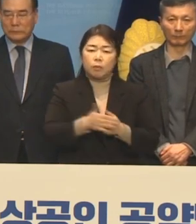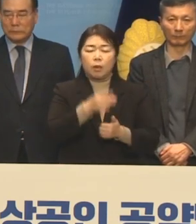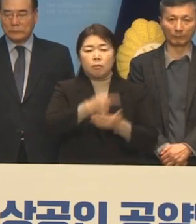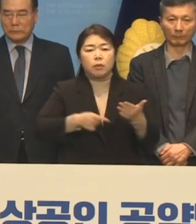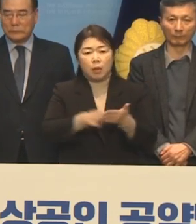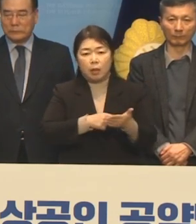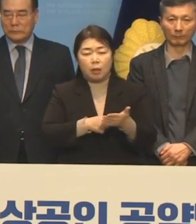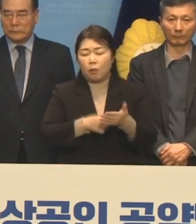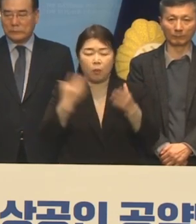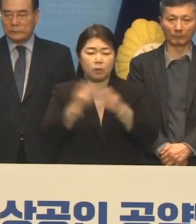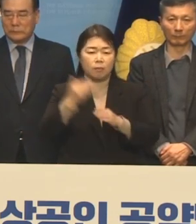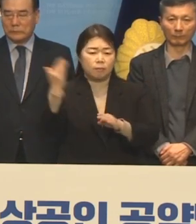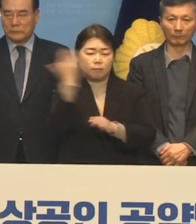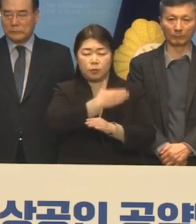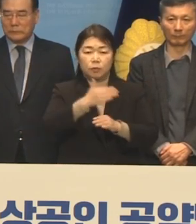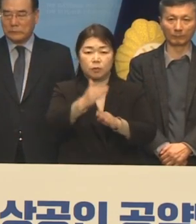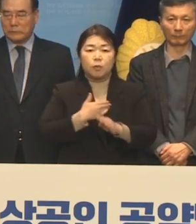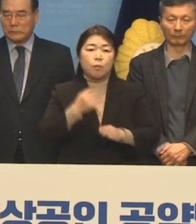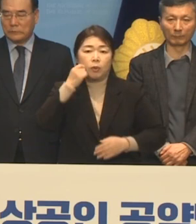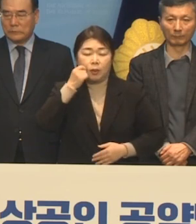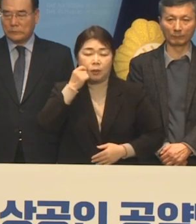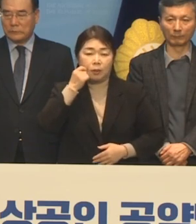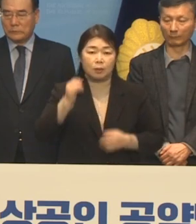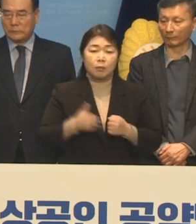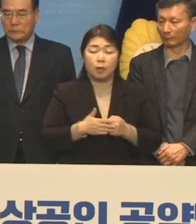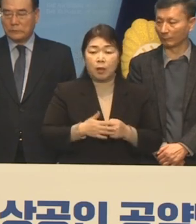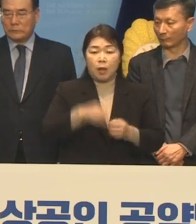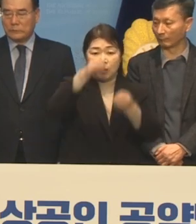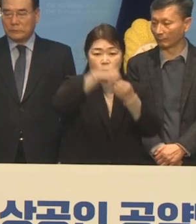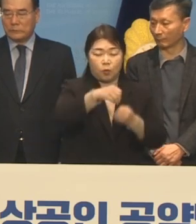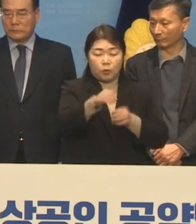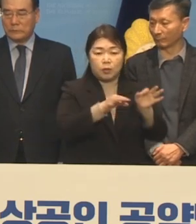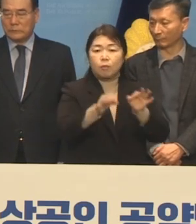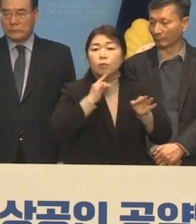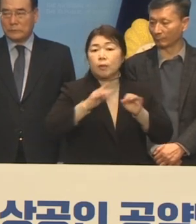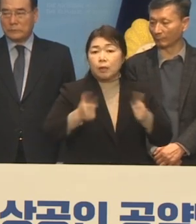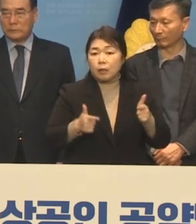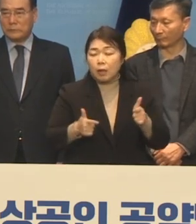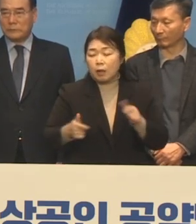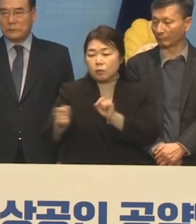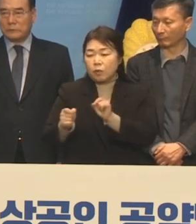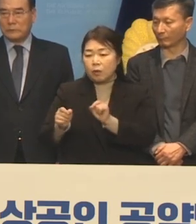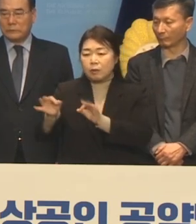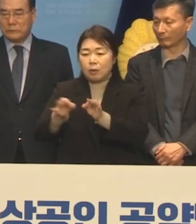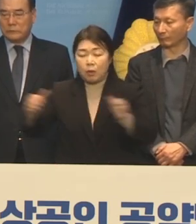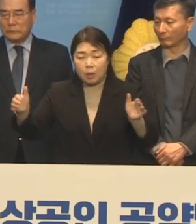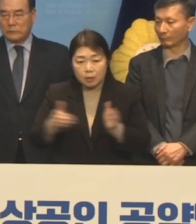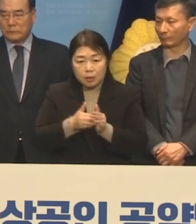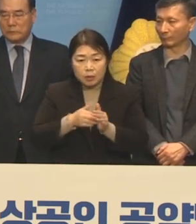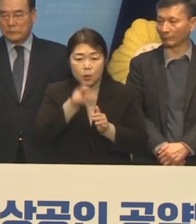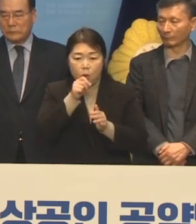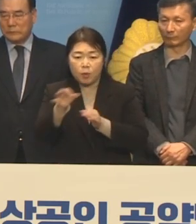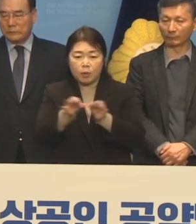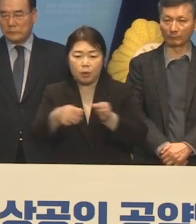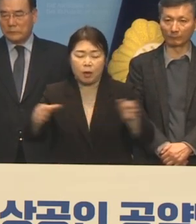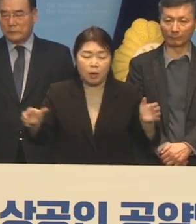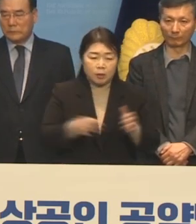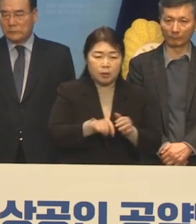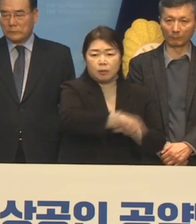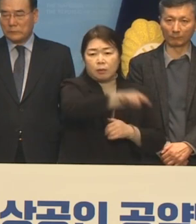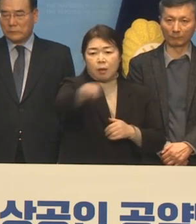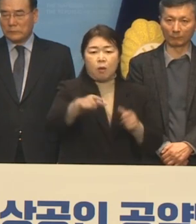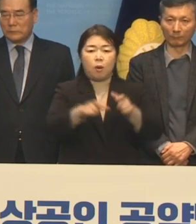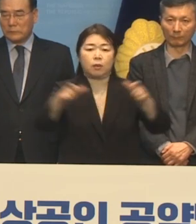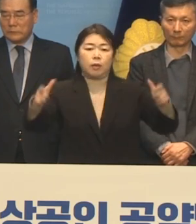범위를 전통시장뿐만 아니라 주변 상점과와 화재에 취약한 골목 상권까지 확대하겠습니다.